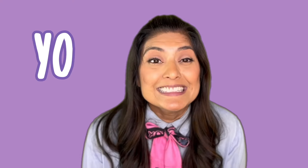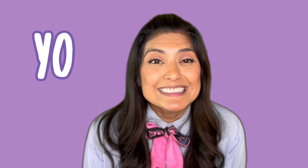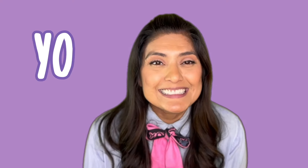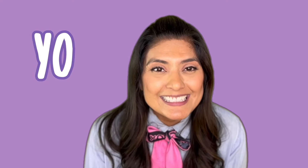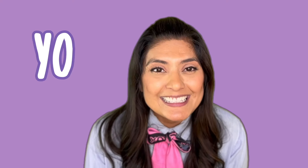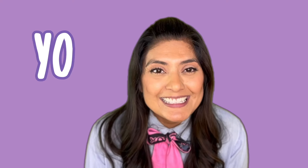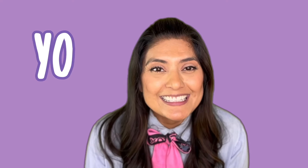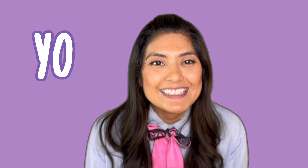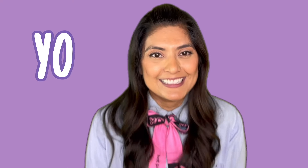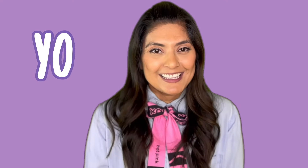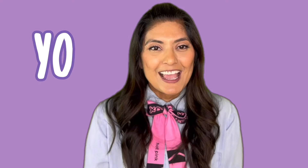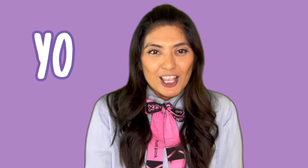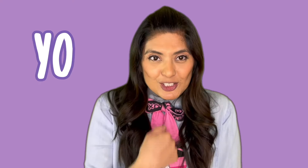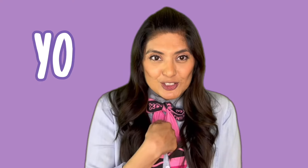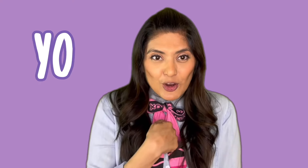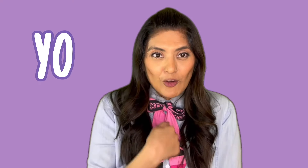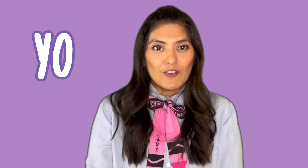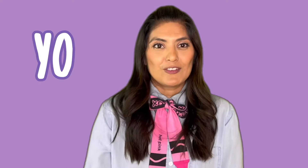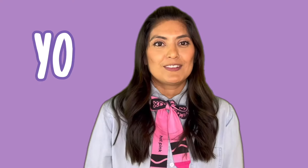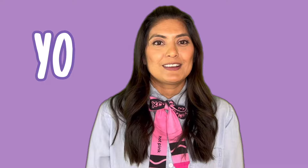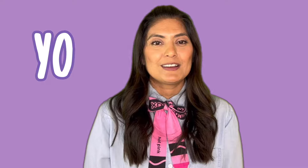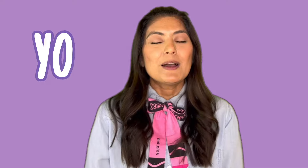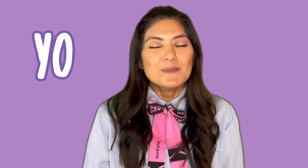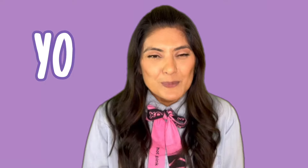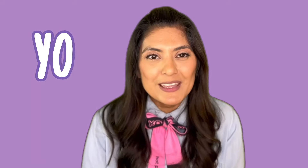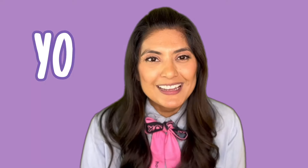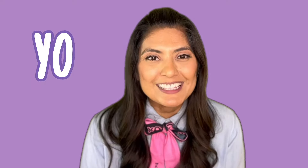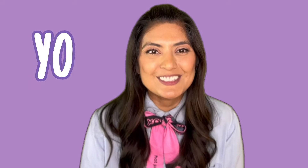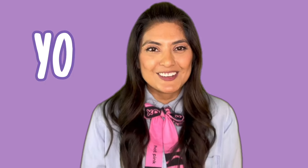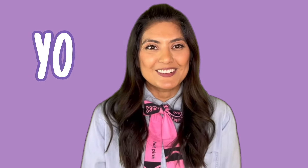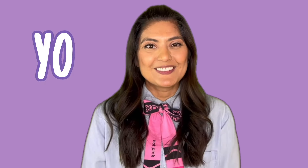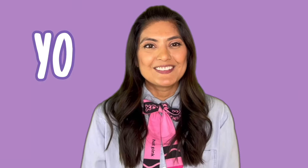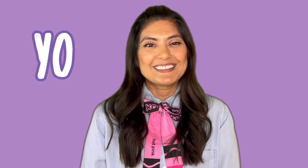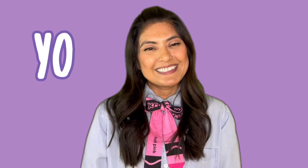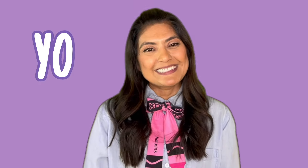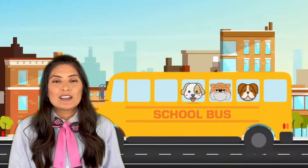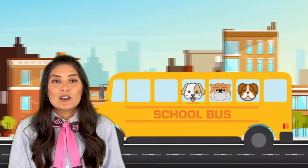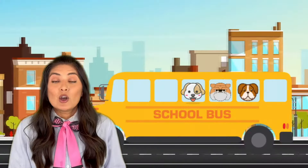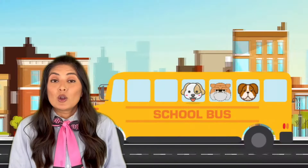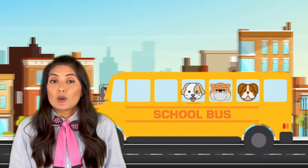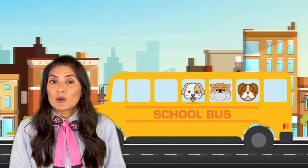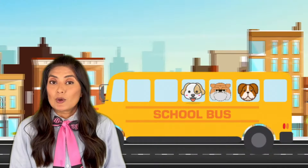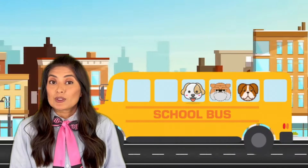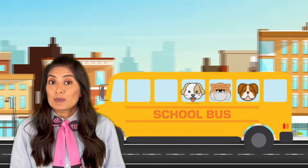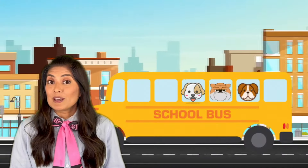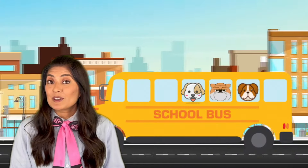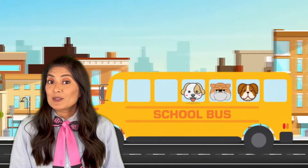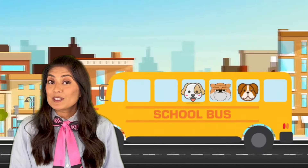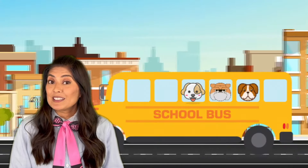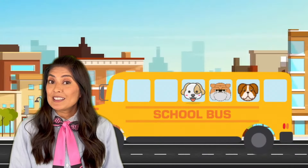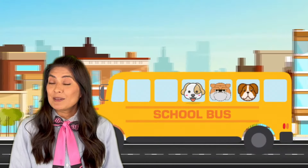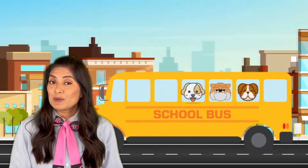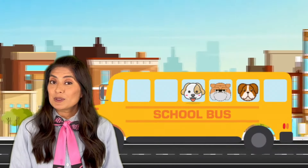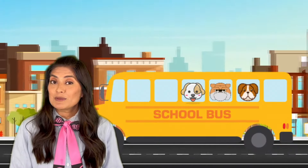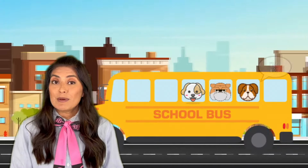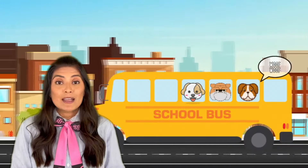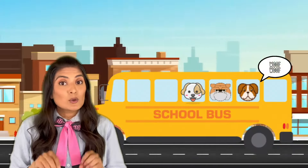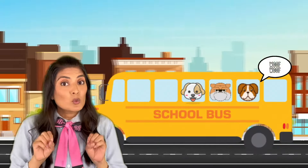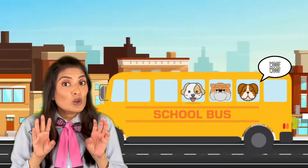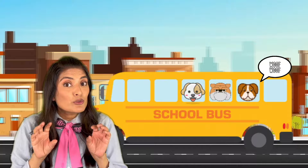Sí, yo. Bien hecho. Los perros en el bus van woof,